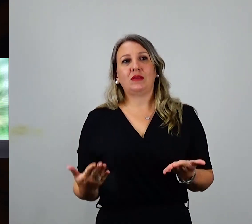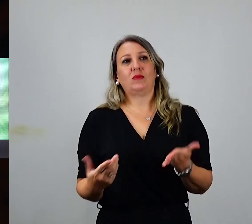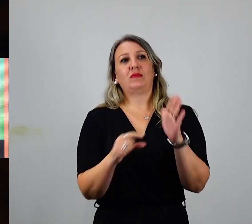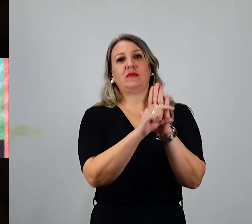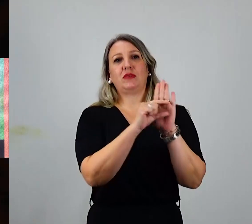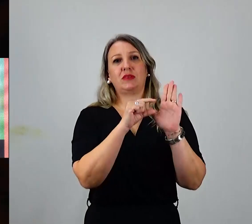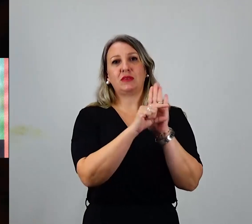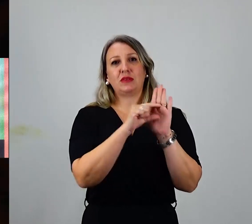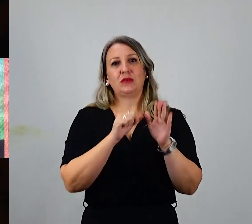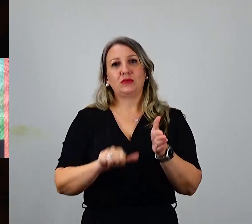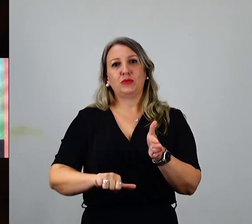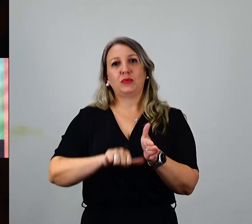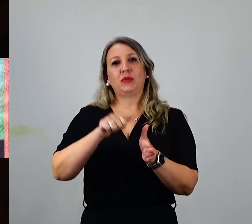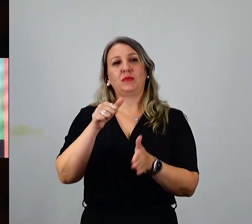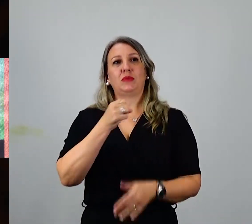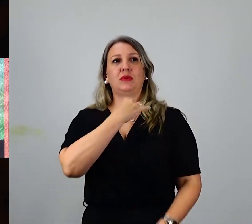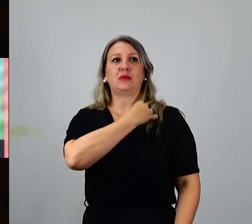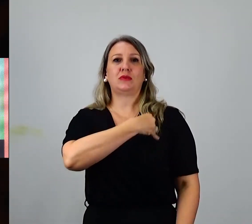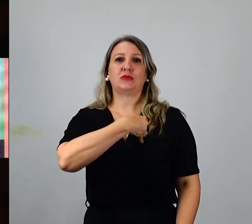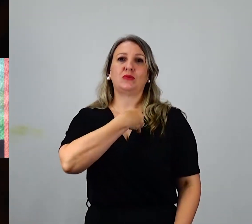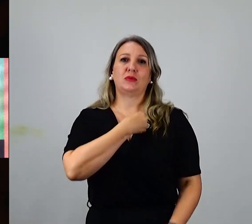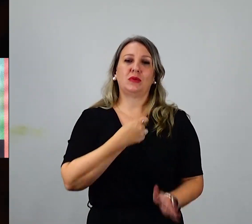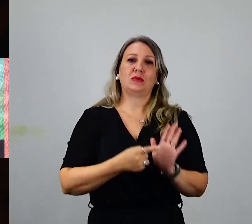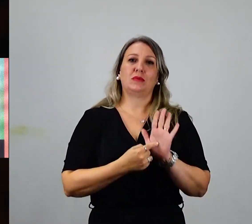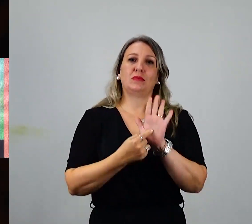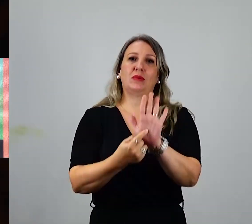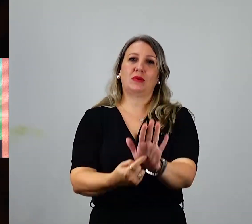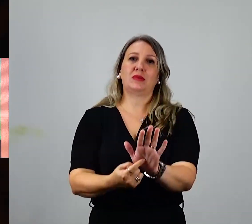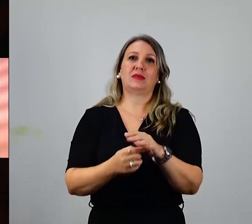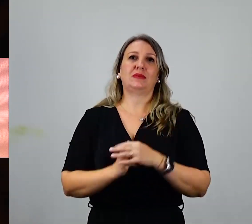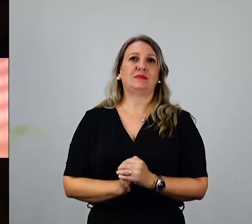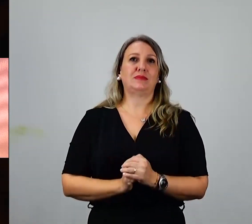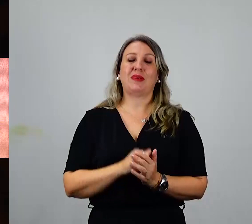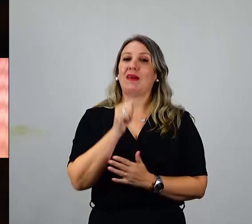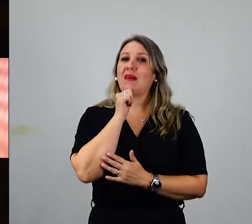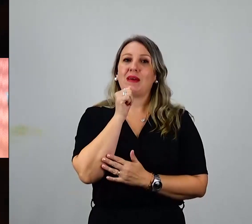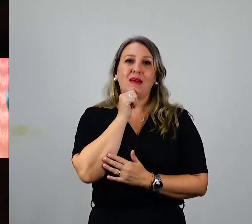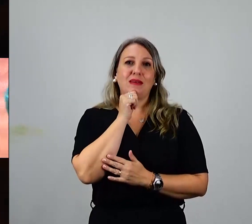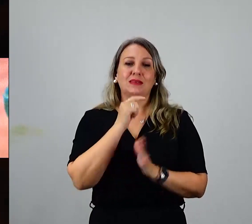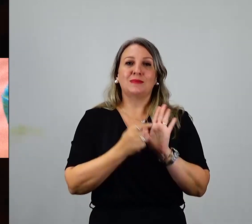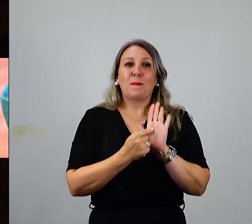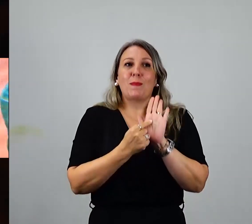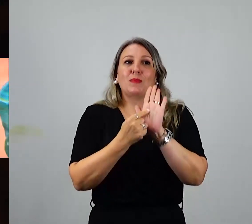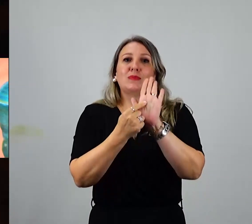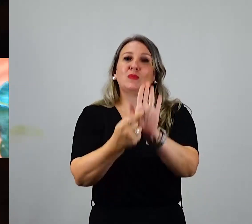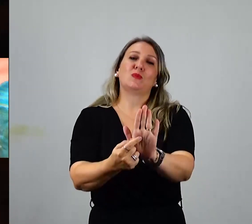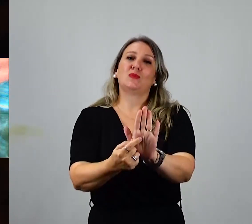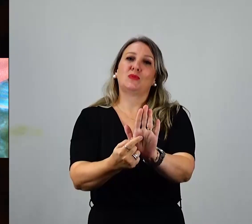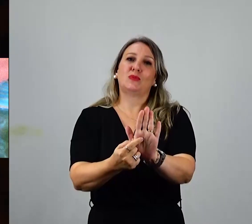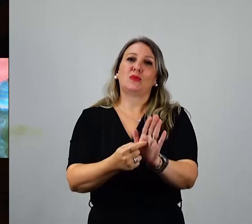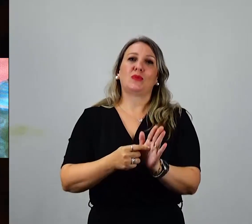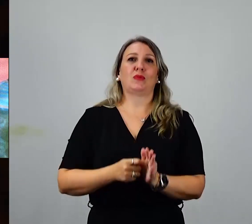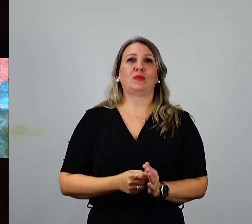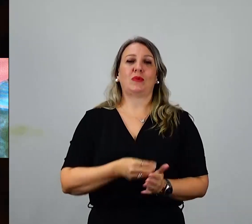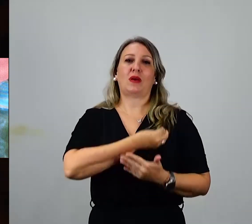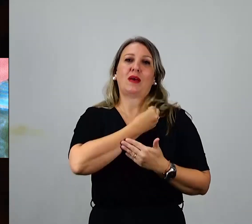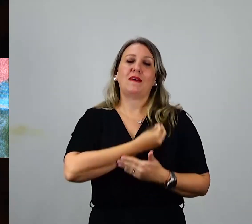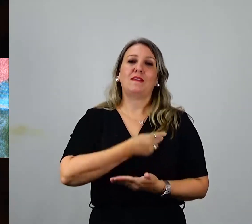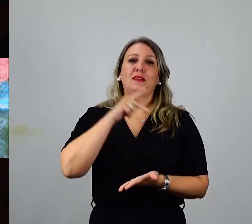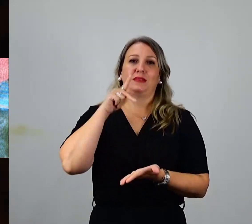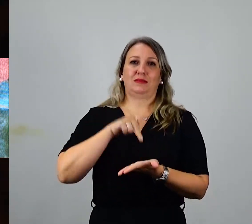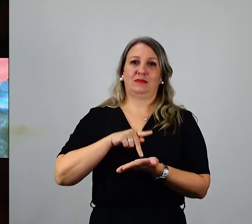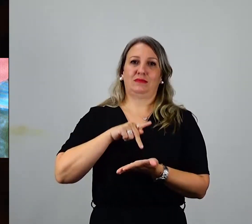fala. Ainda não se manifestou o que havemos de ser, mas nós já